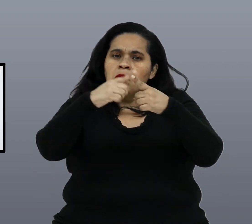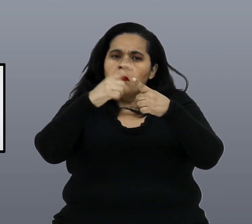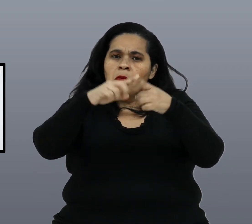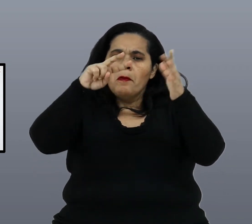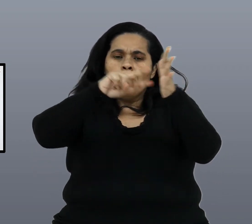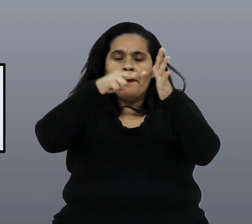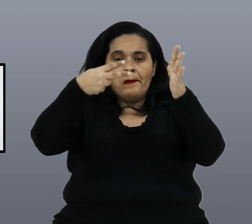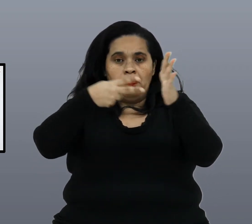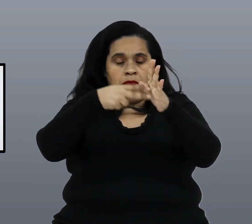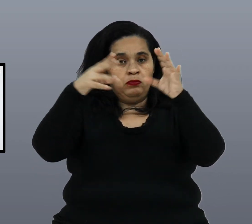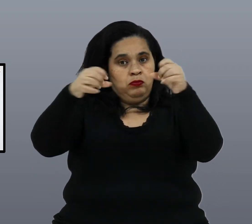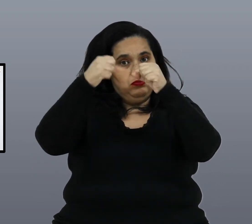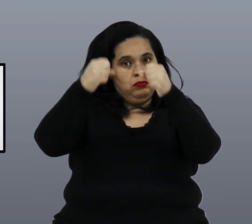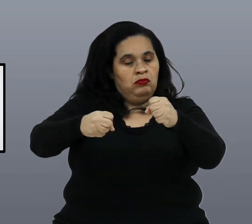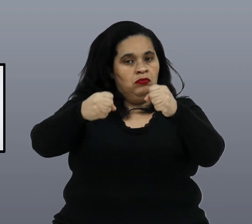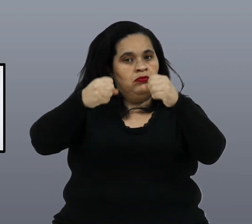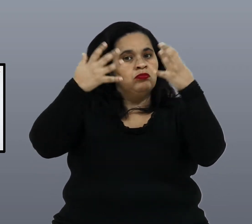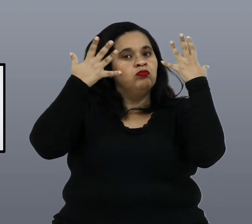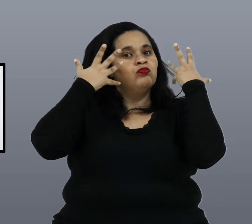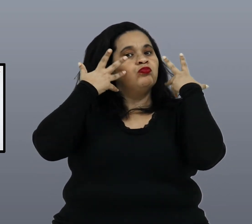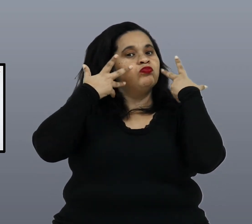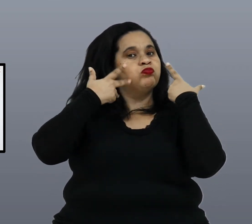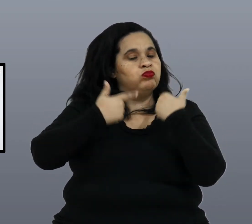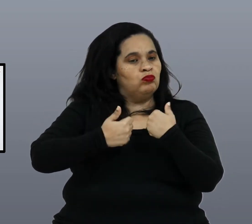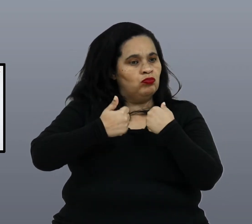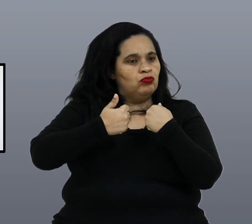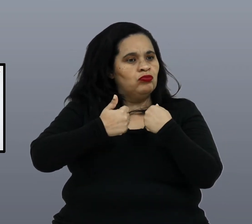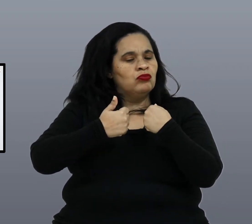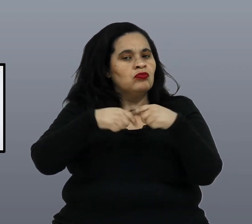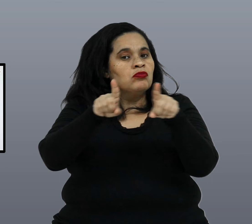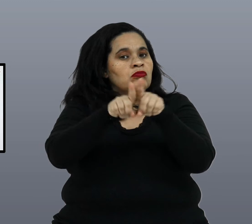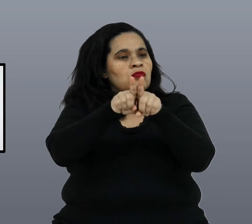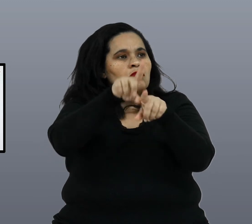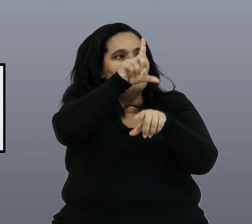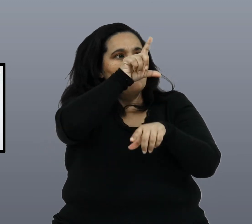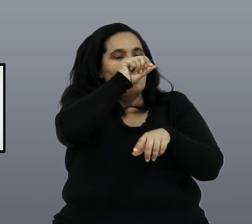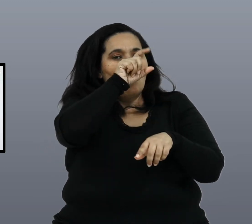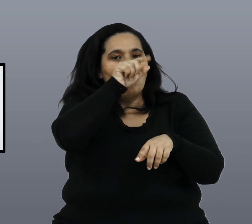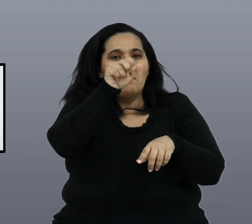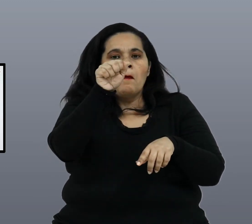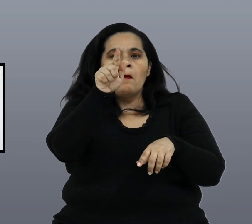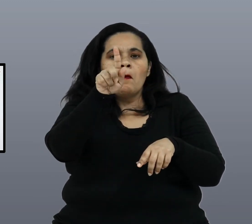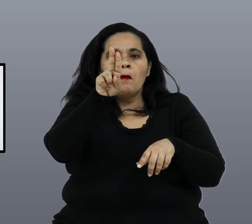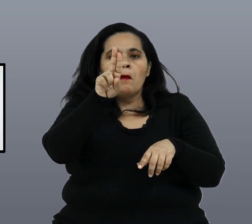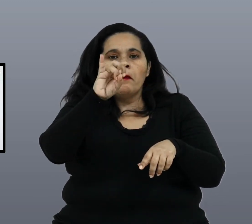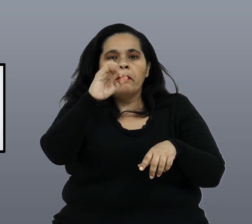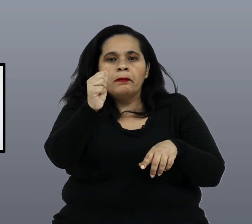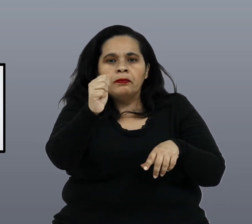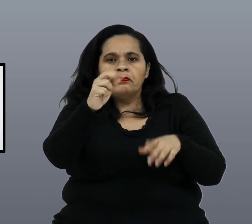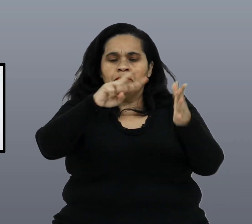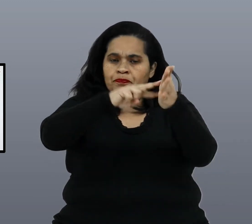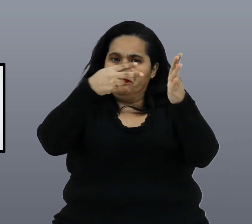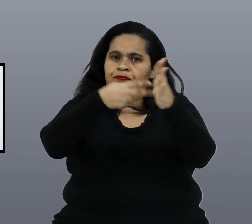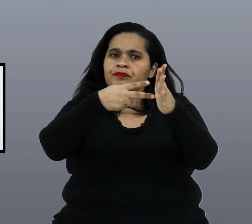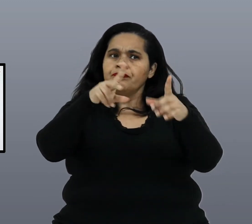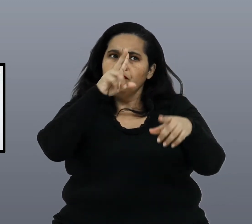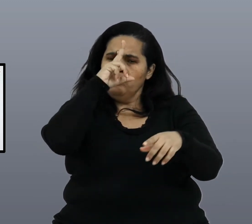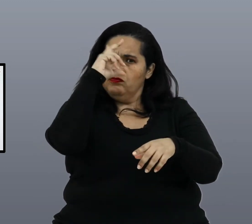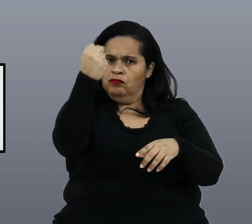águia, e aí nós podemos dizer que a águia é a rainha das aves também. Então nós temos aí um império poderosíssimo e